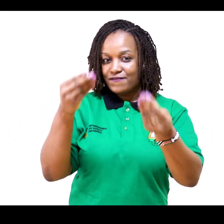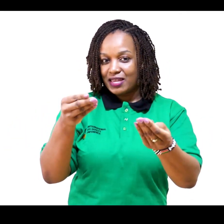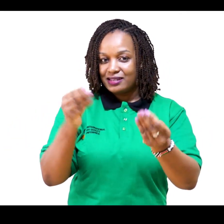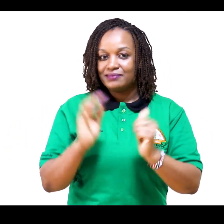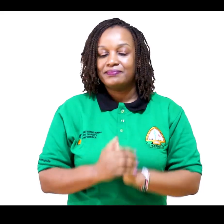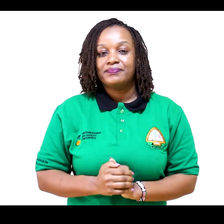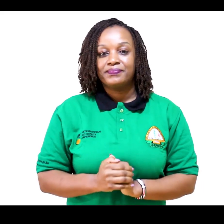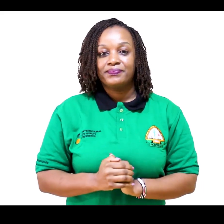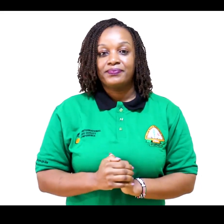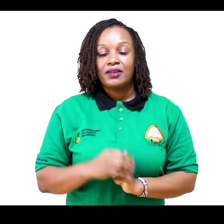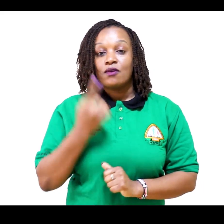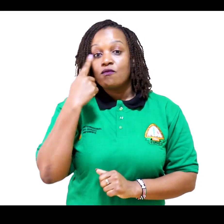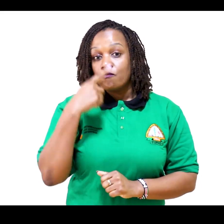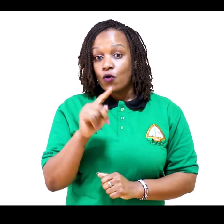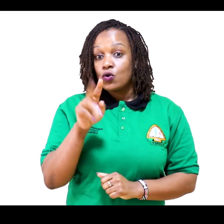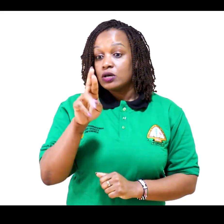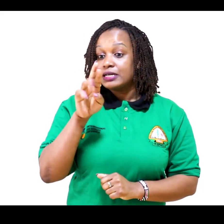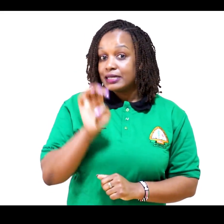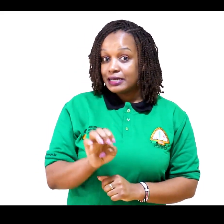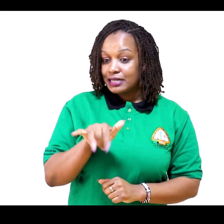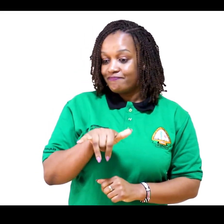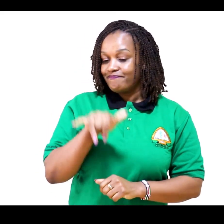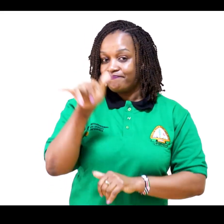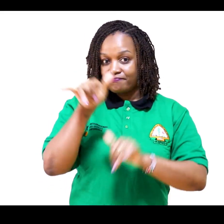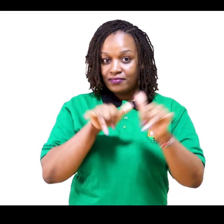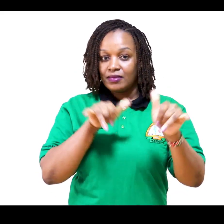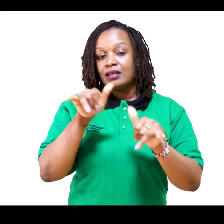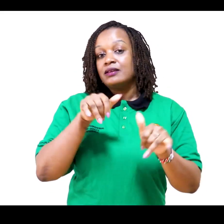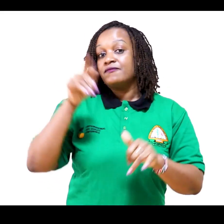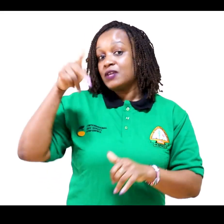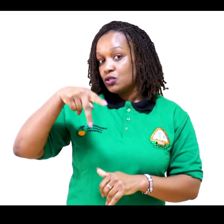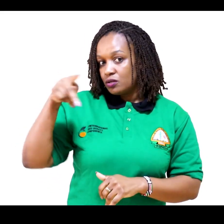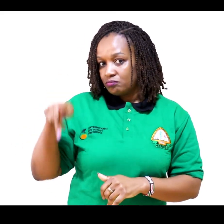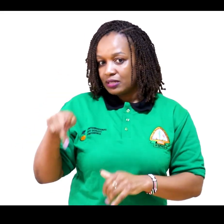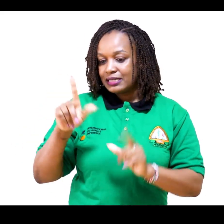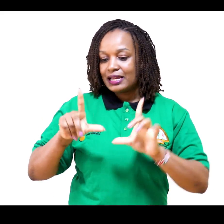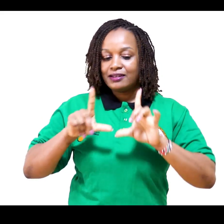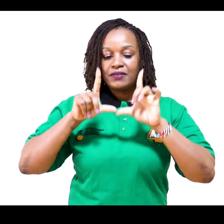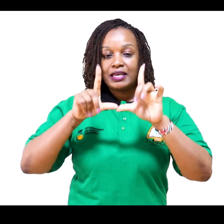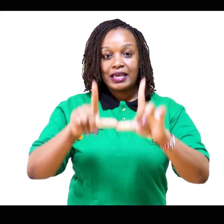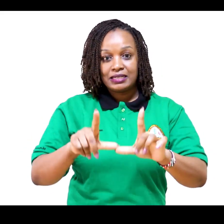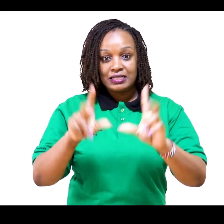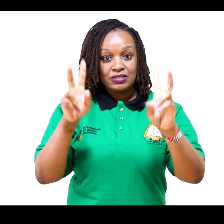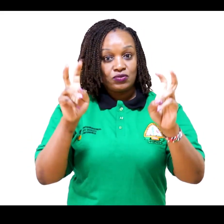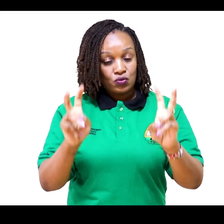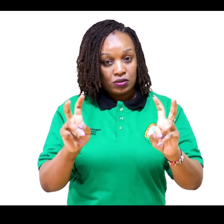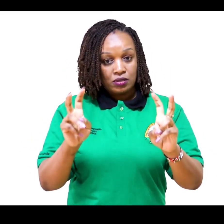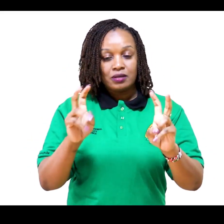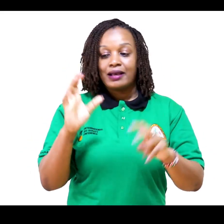kutolewa. Kwa utoaji upya wa cheti cha kuuza nje cha phytosanitary, mteja anahitajika kuwa